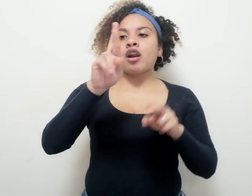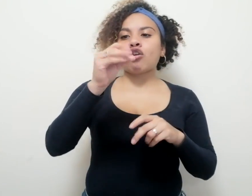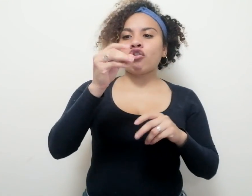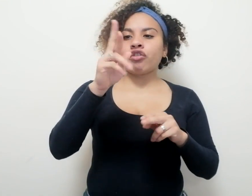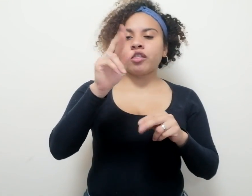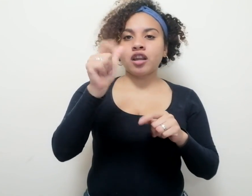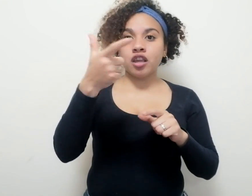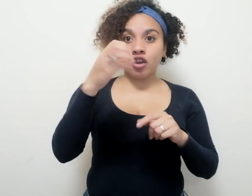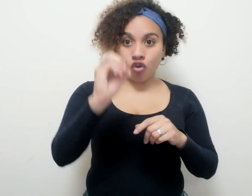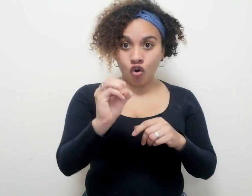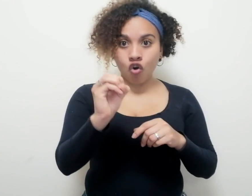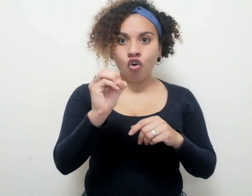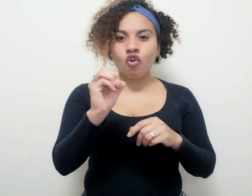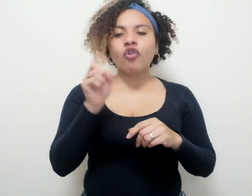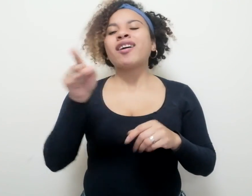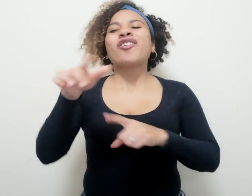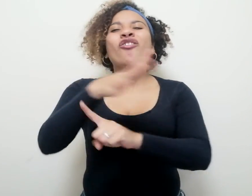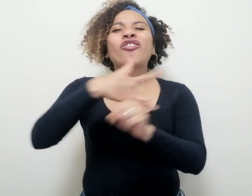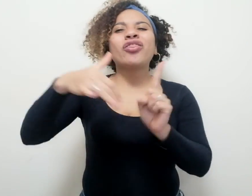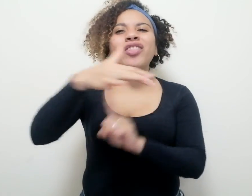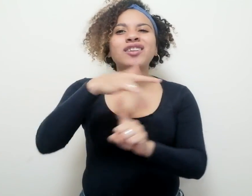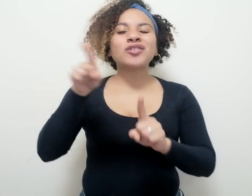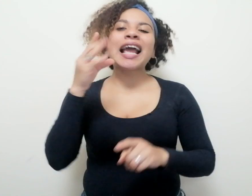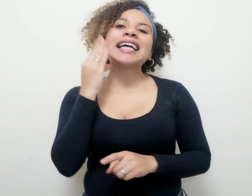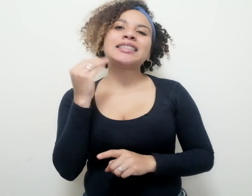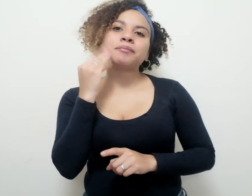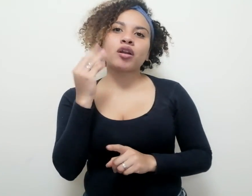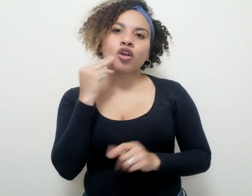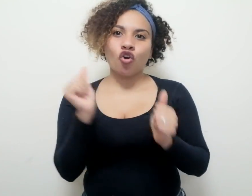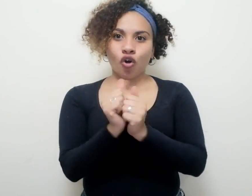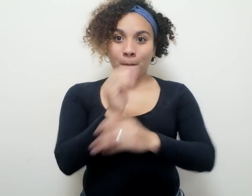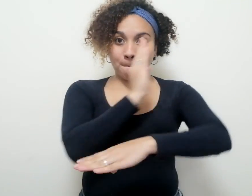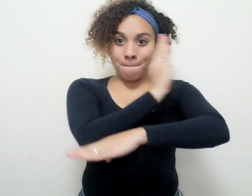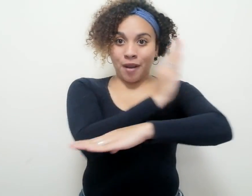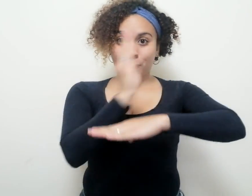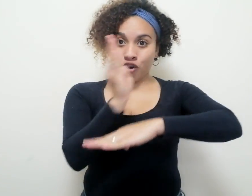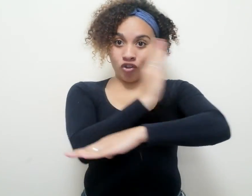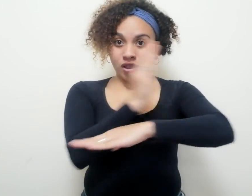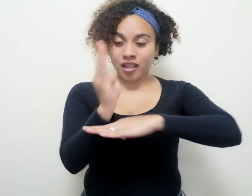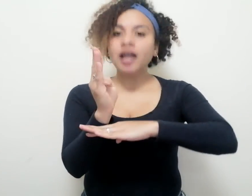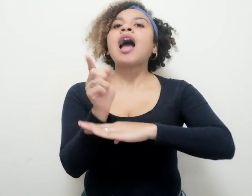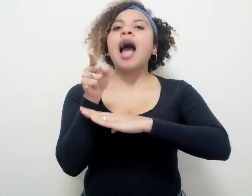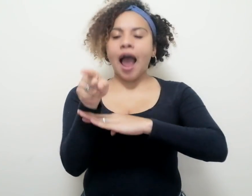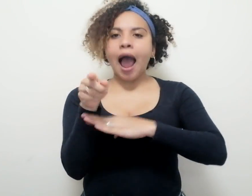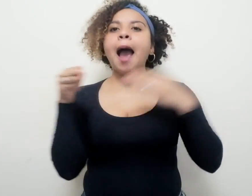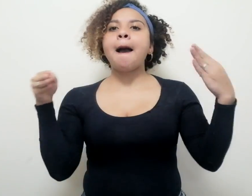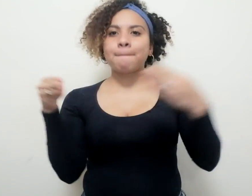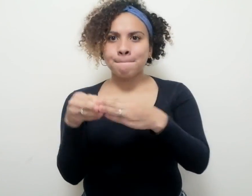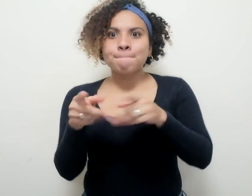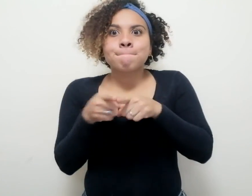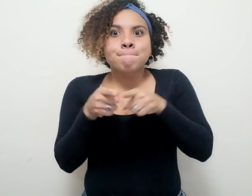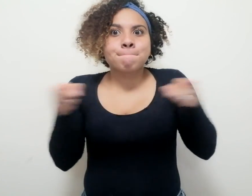Rosa, en el contexto de su experiencia con las bibliotecas, se ocupa en extenso de las